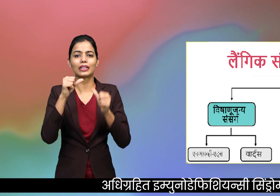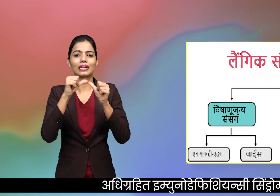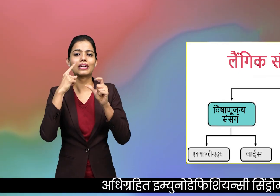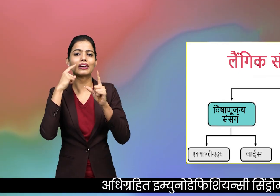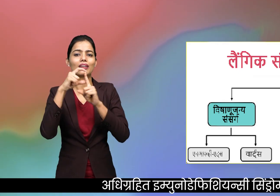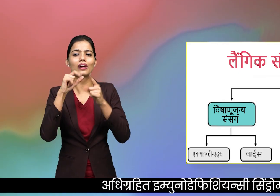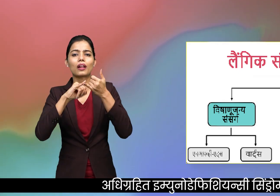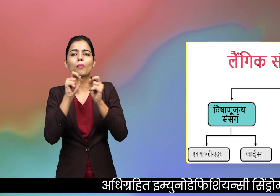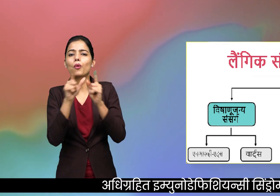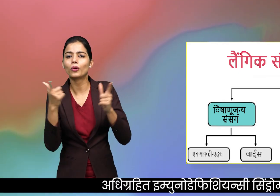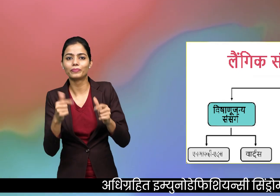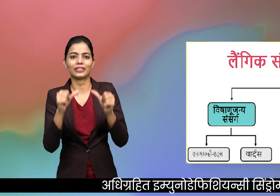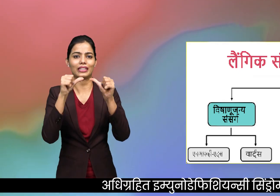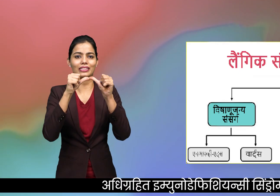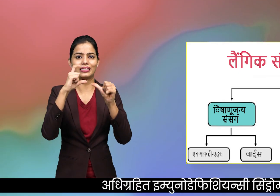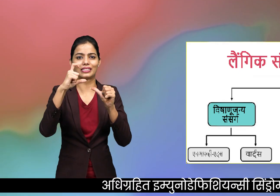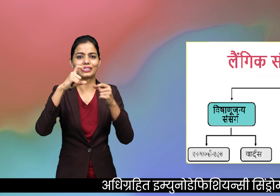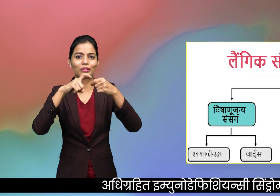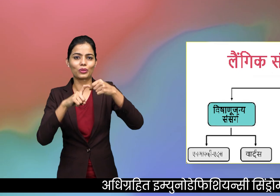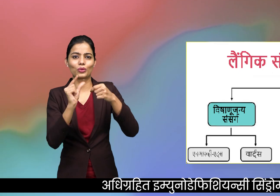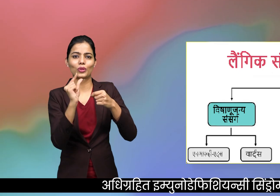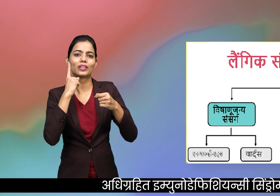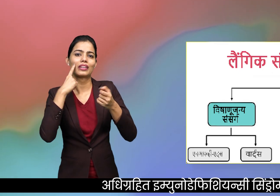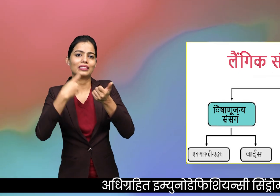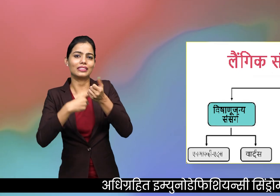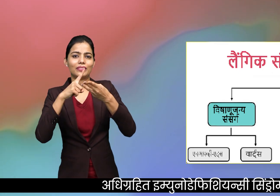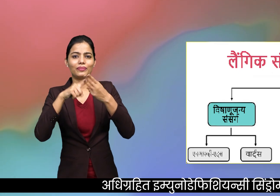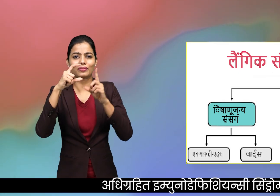अधिग्रहित इम्युनोडेफिशियन्सी सिंड्रोम, एड्स.